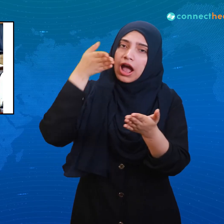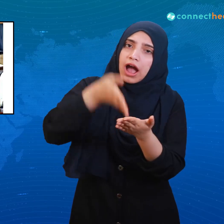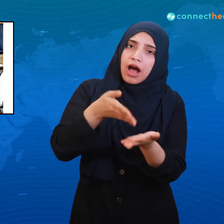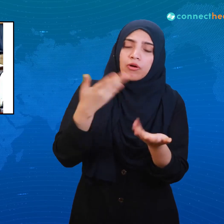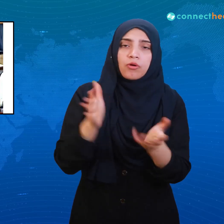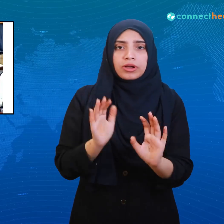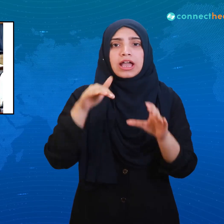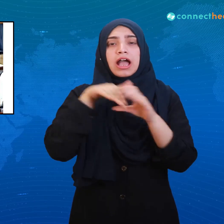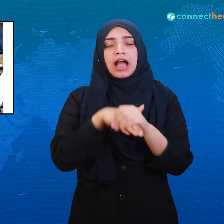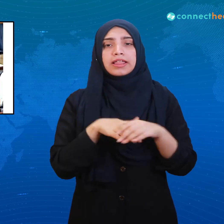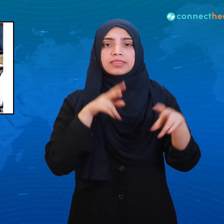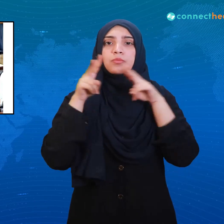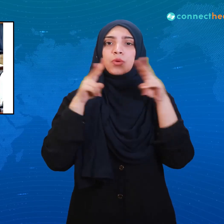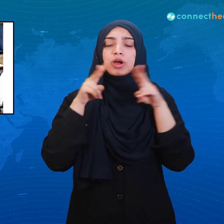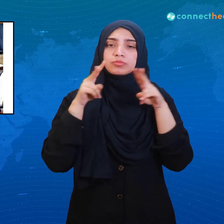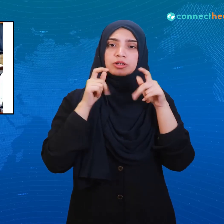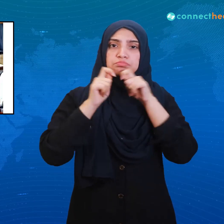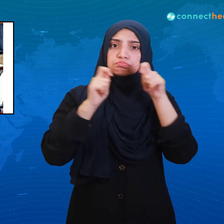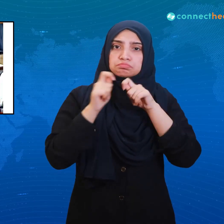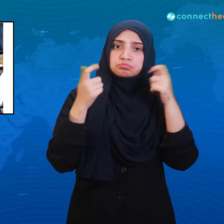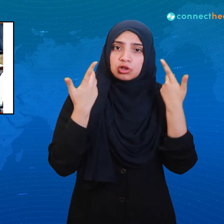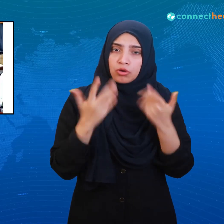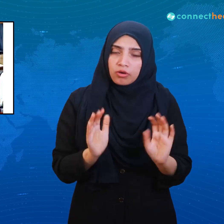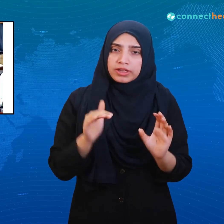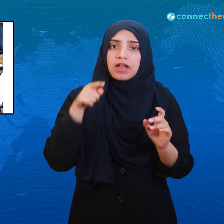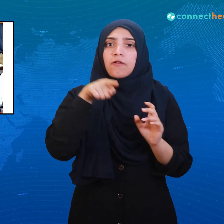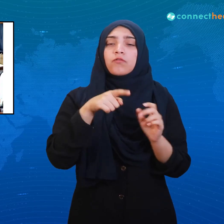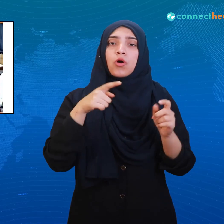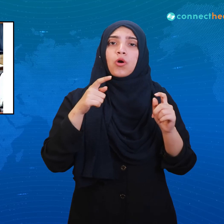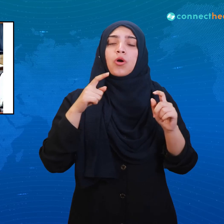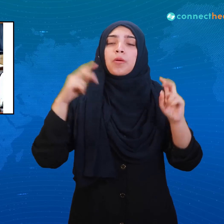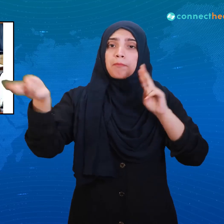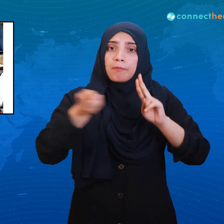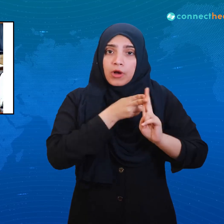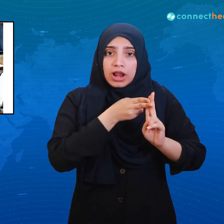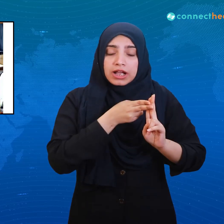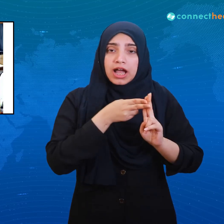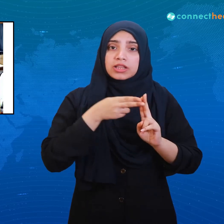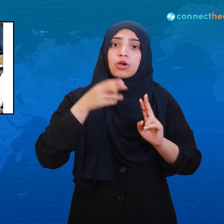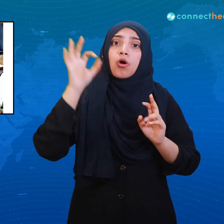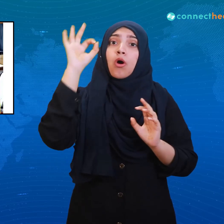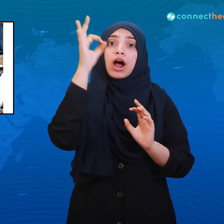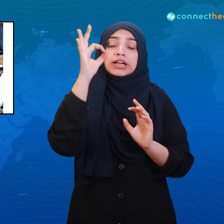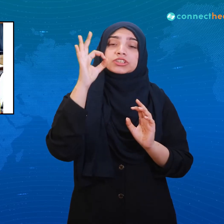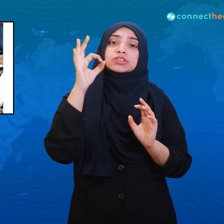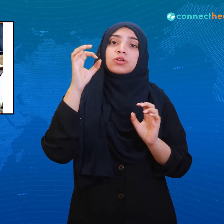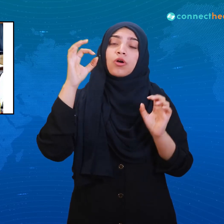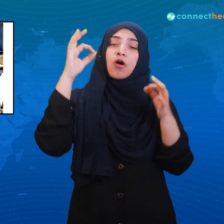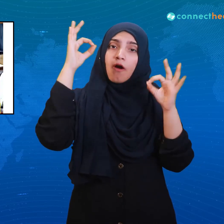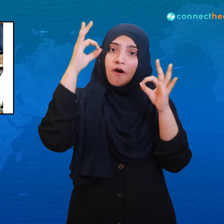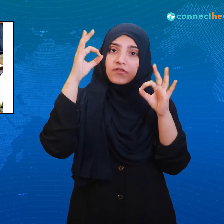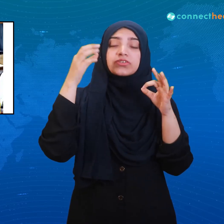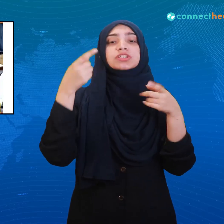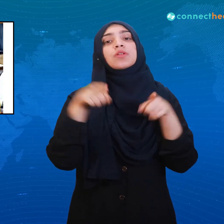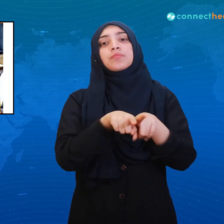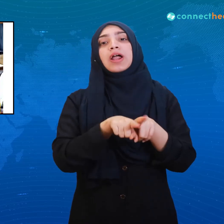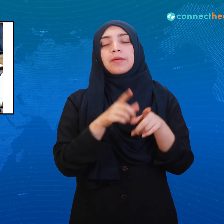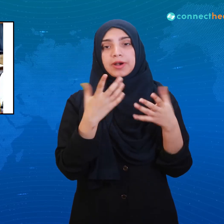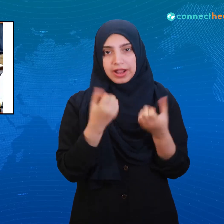हैं, बाकायदा नोट टेकर्स के साथ अटेंड करते हैं। ये मुलाकात ऑफिशियल और इसमें दूसरे मुल्क